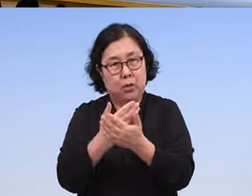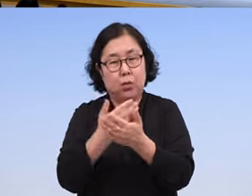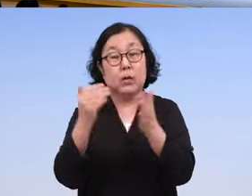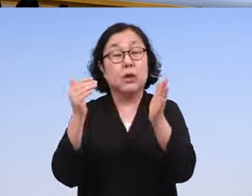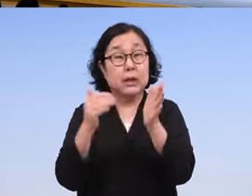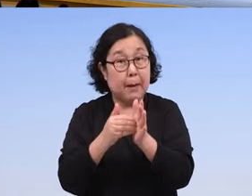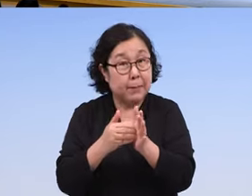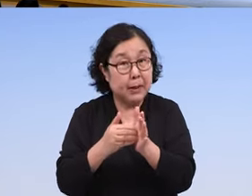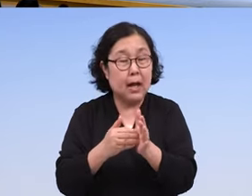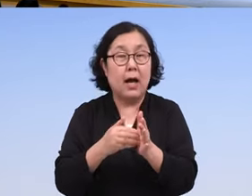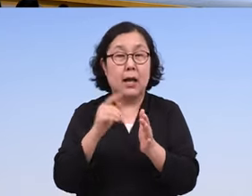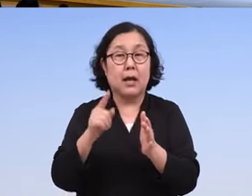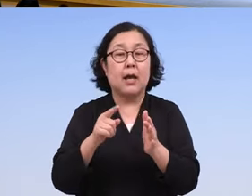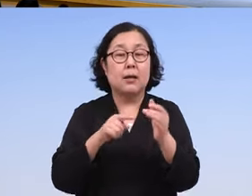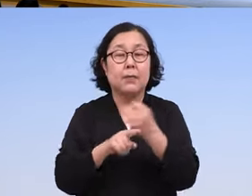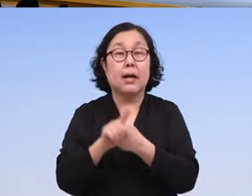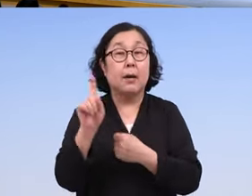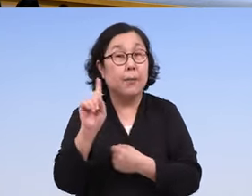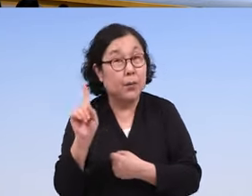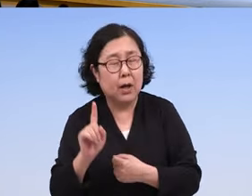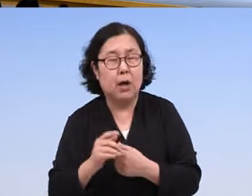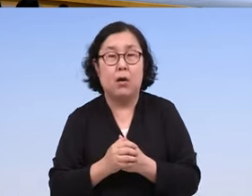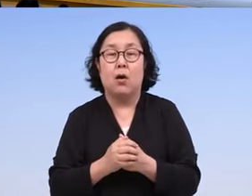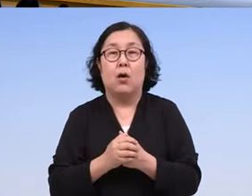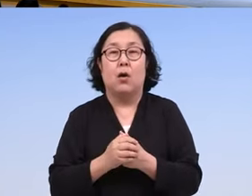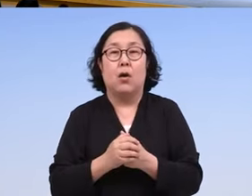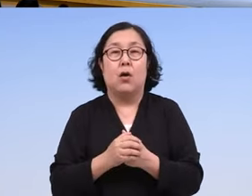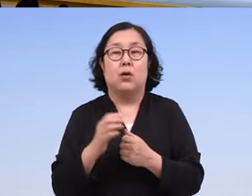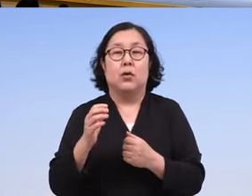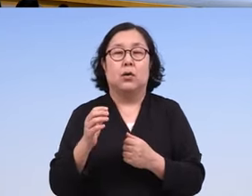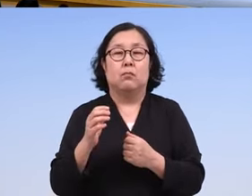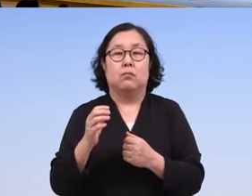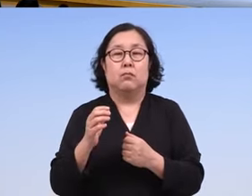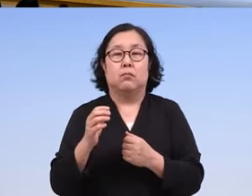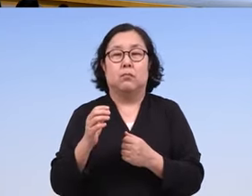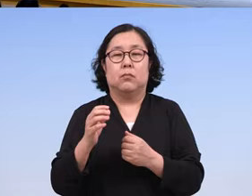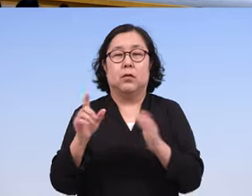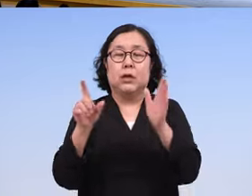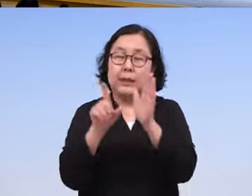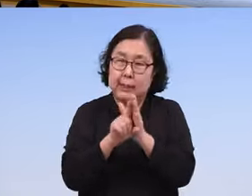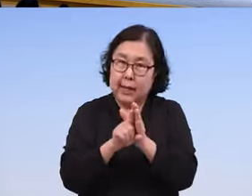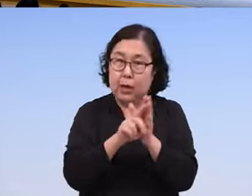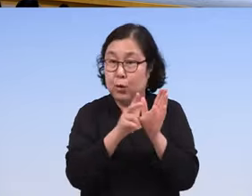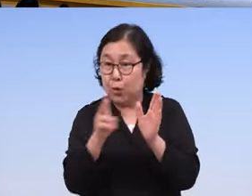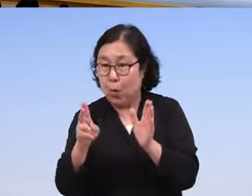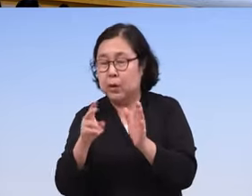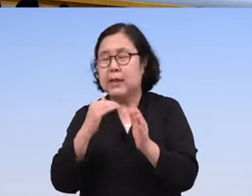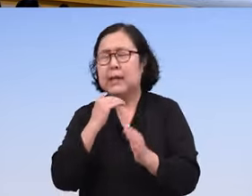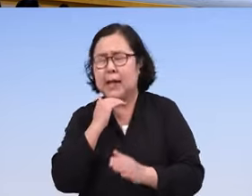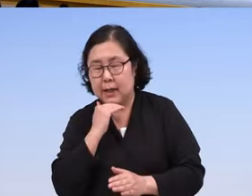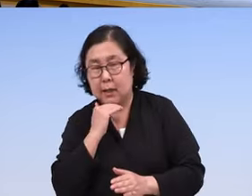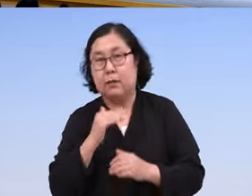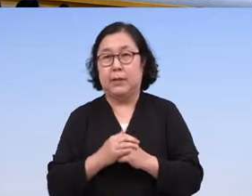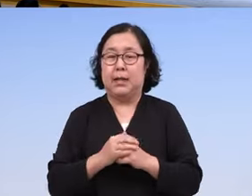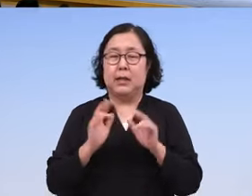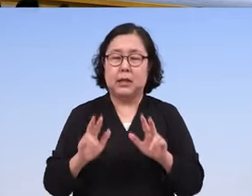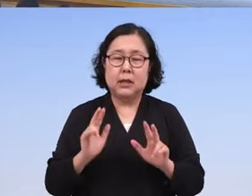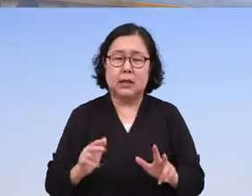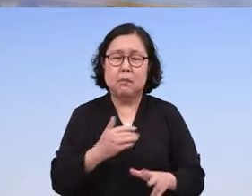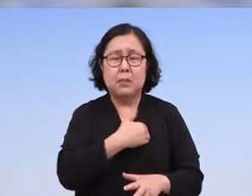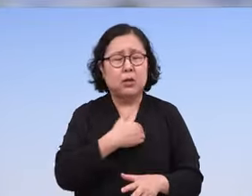게 뭘 의미하겠습니까? 성경은 우리에게 신앙이라는 건 기다리는 거다, 현실 만족이